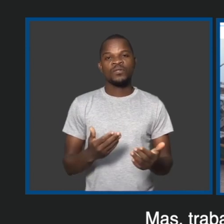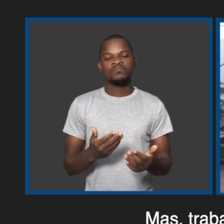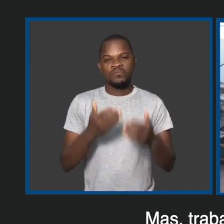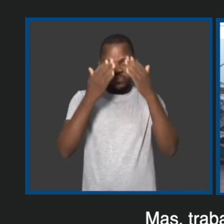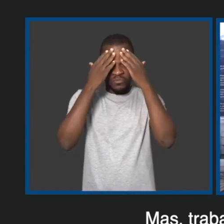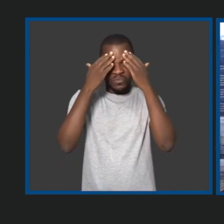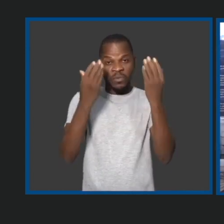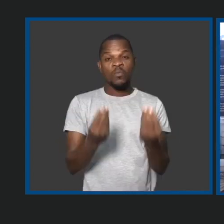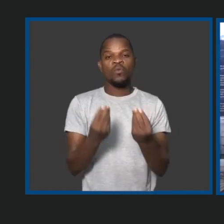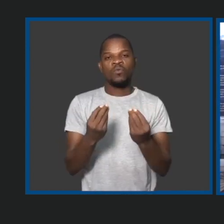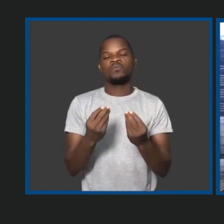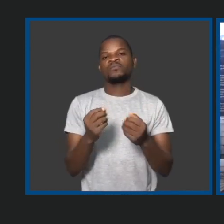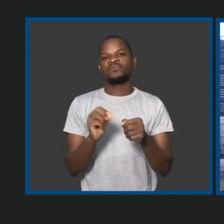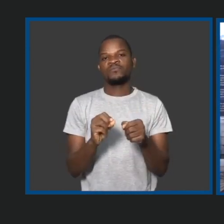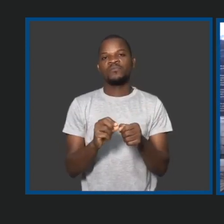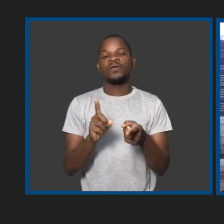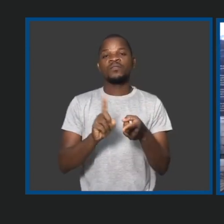conjunto com as pessoas com deficiência.